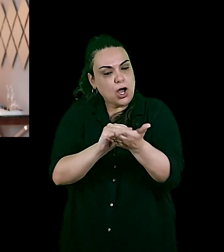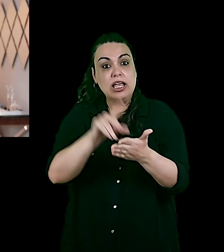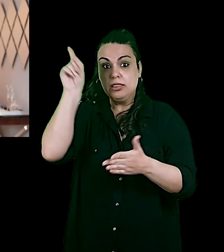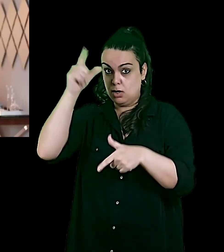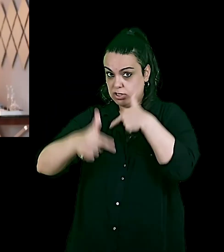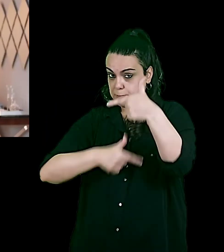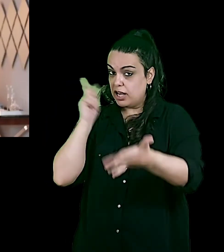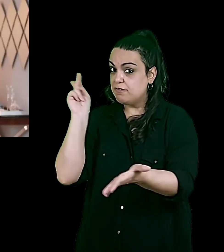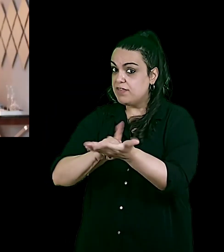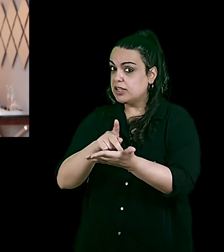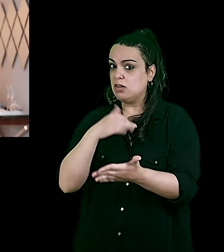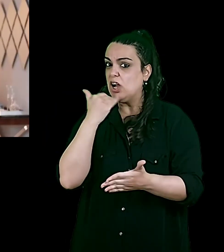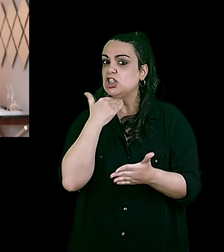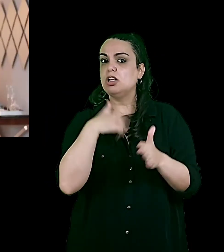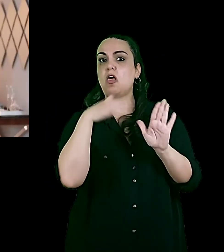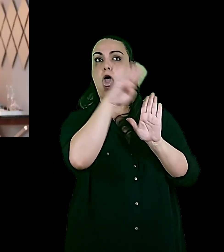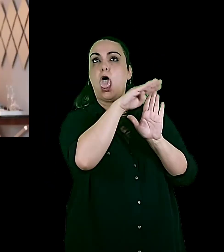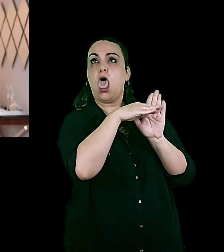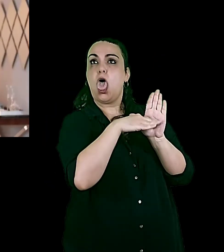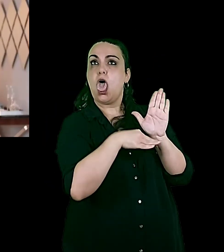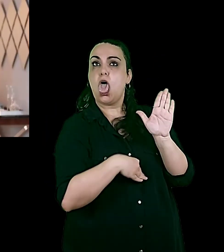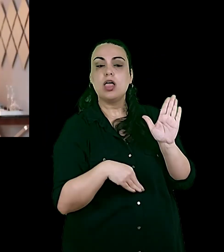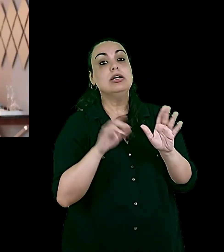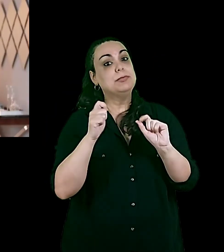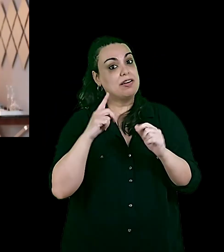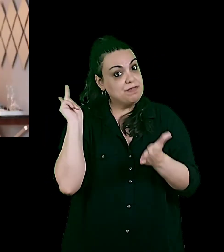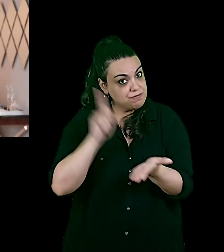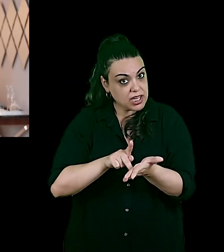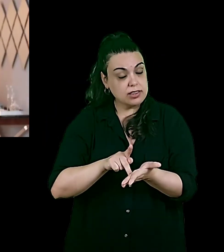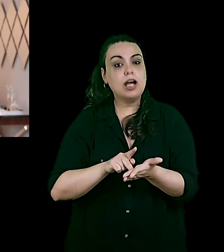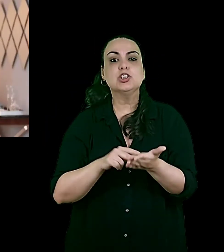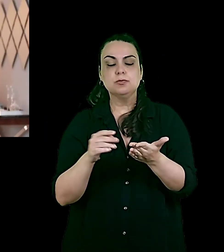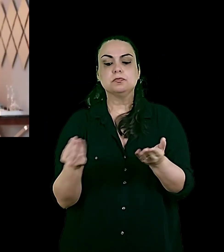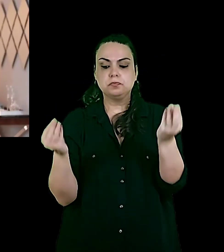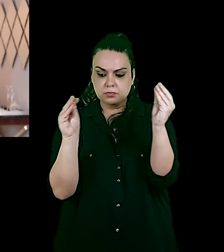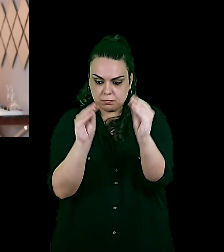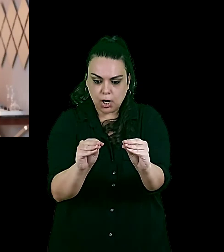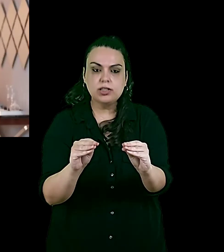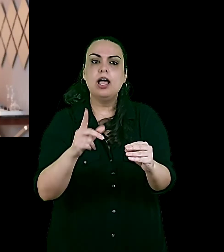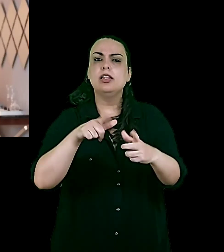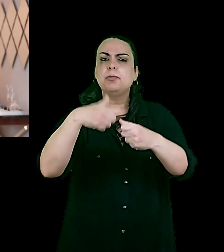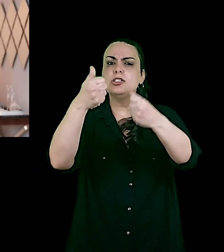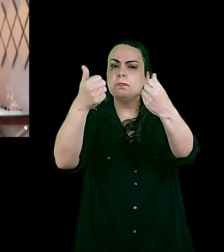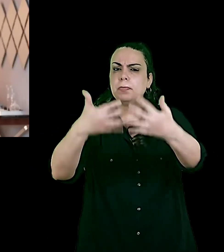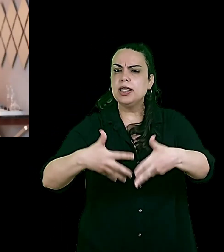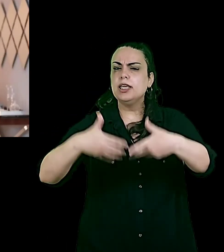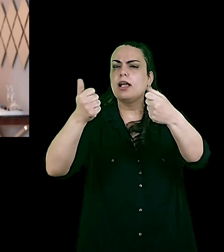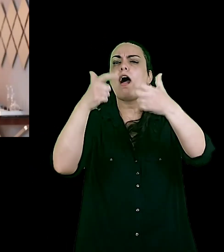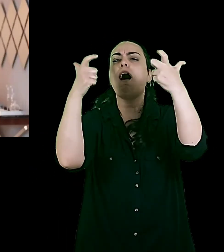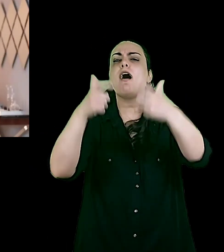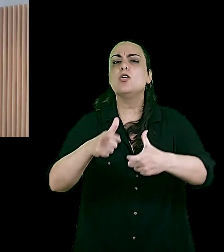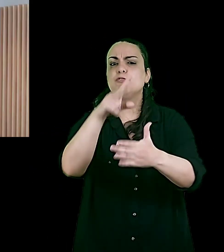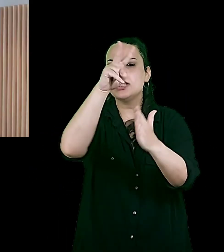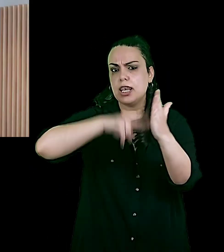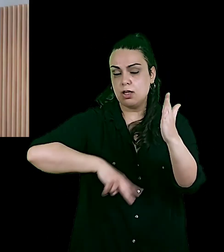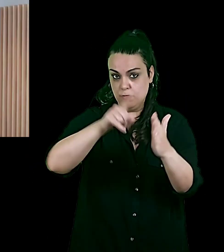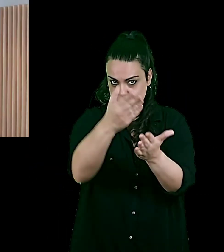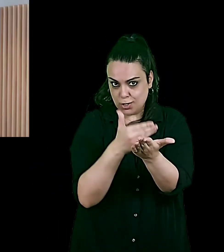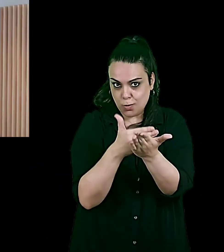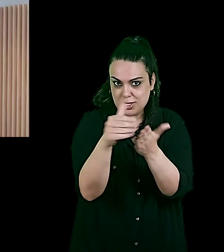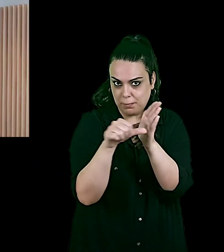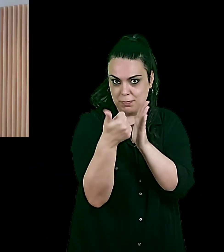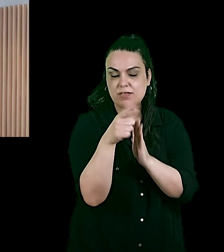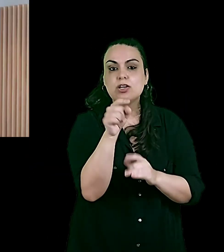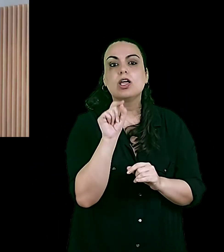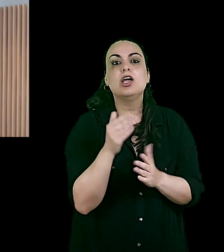depois da oração, você vai ler a palavra de Deus. E aí você vai trazer a descrição ali de onde você leu. Para você que está